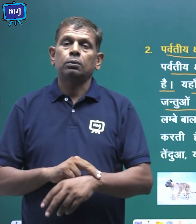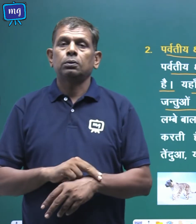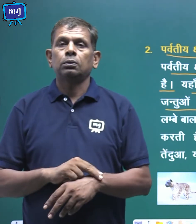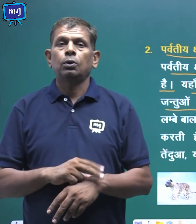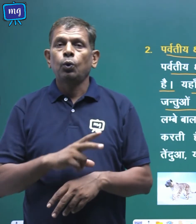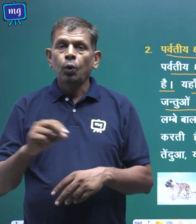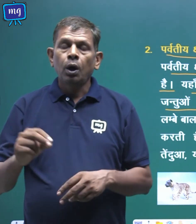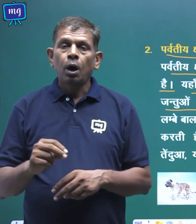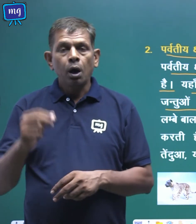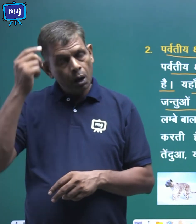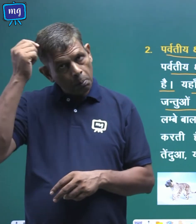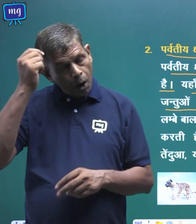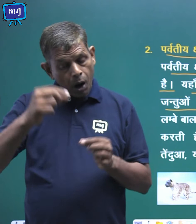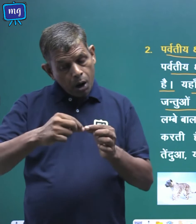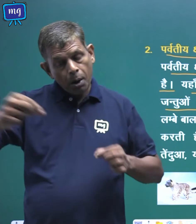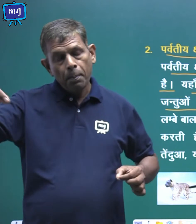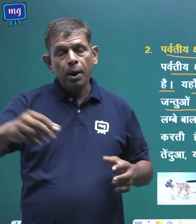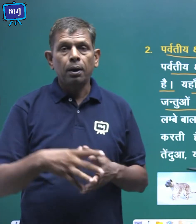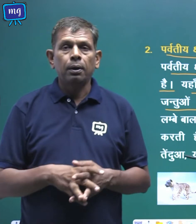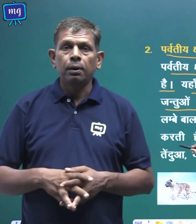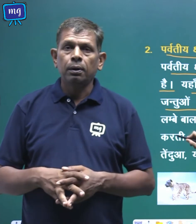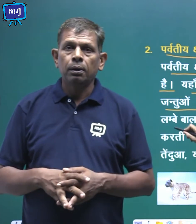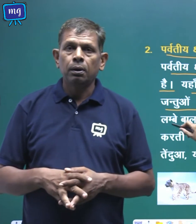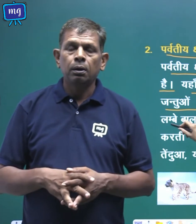व लंबे बाल